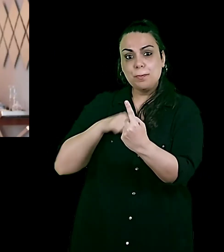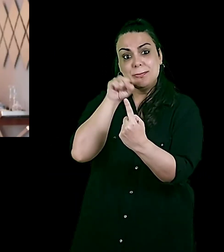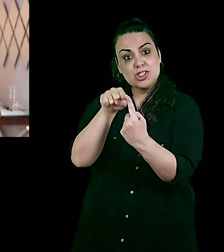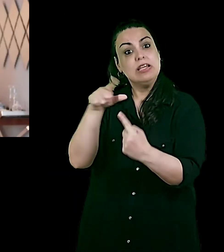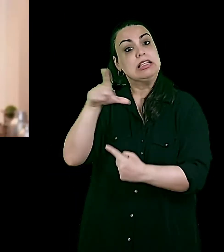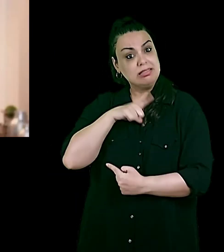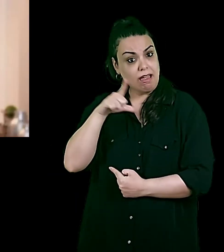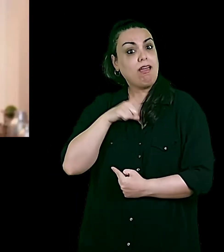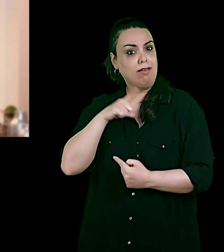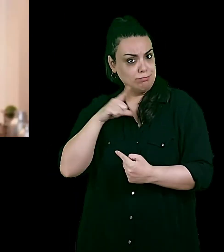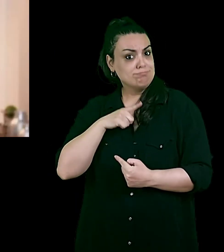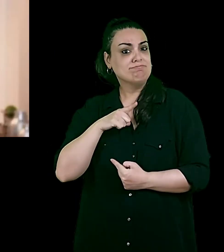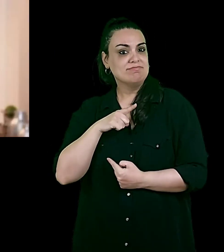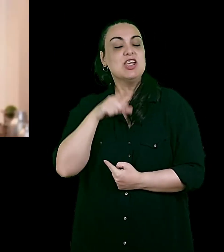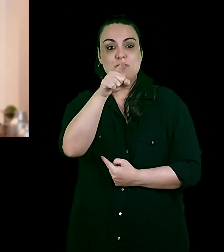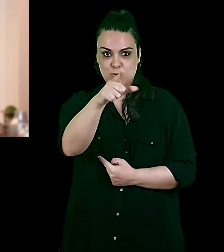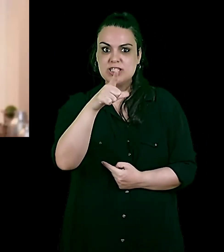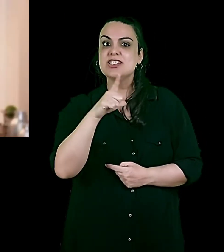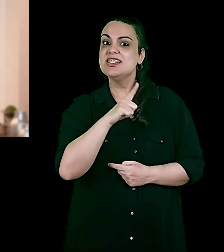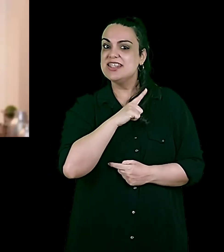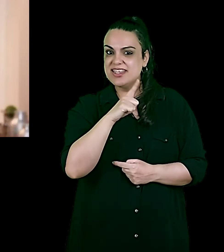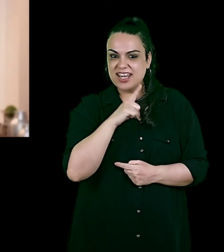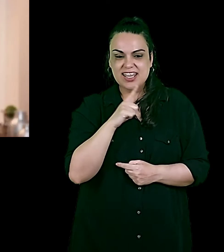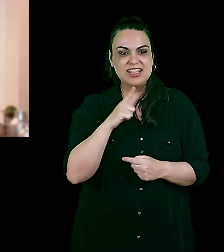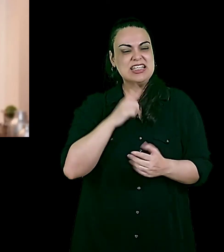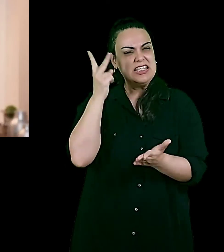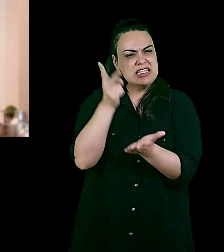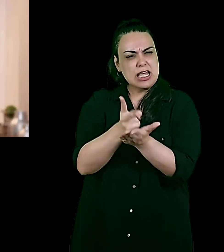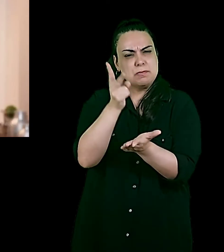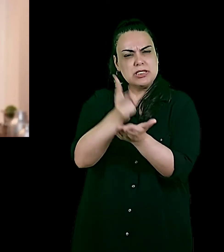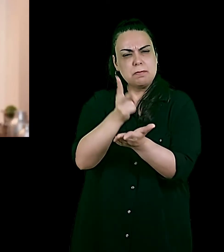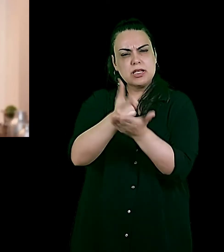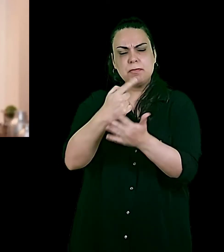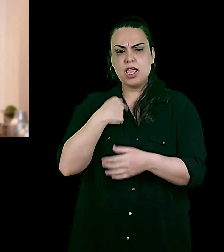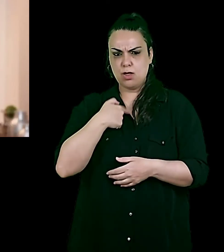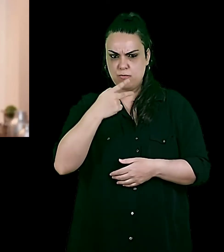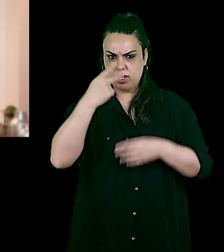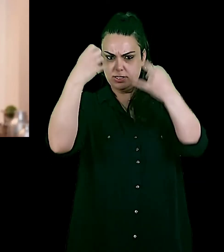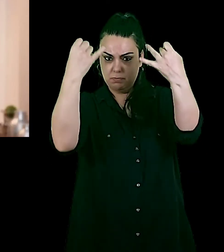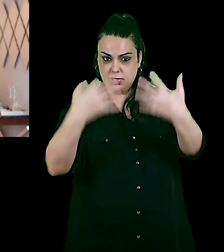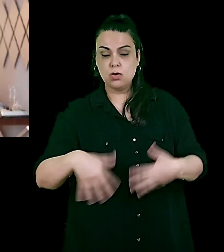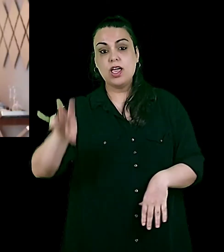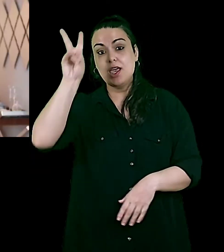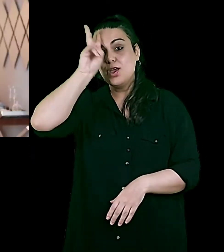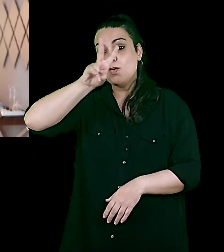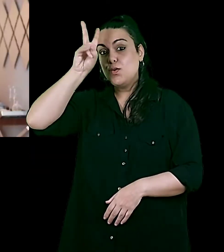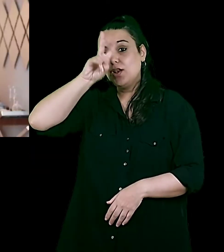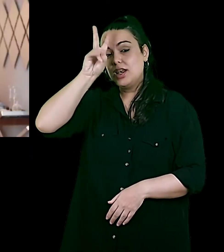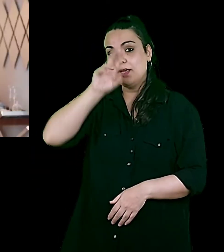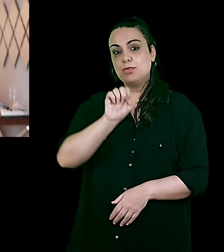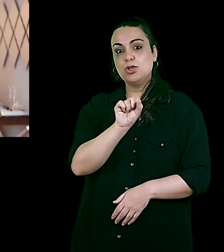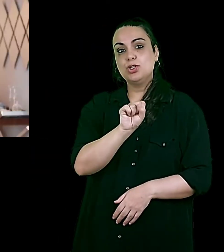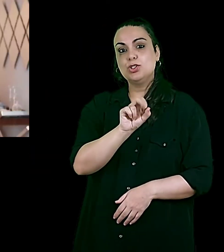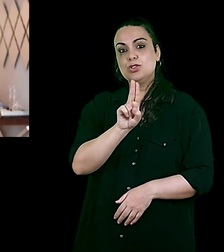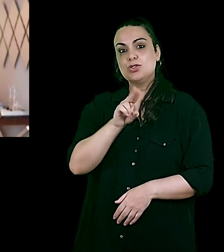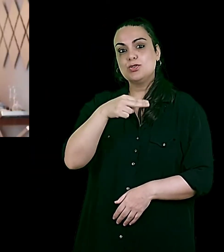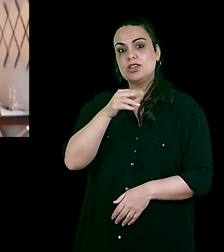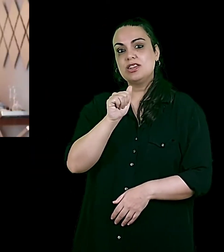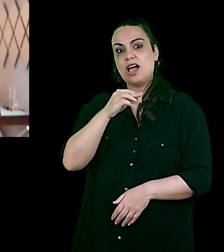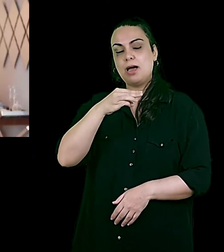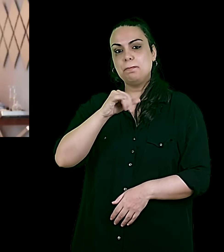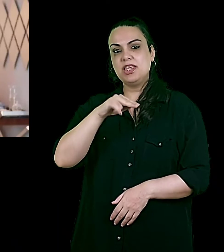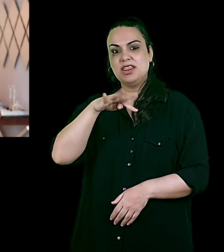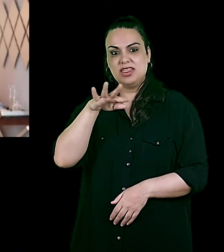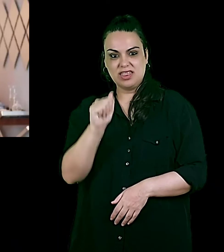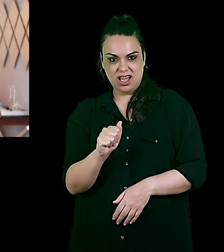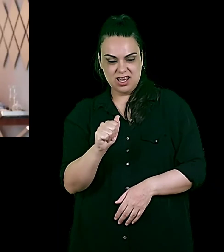esse propósito tem uma finalidade. Você carrega ele. Todas as vezes que eu falo isso, eu me lembro do episódio da Sunamita em 2 Reis,